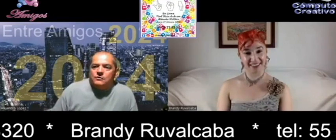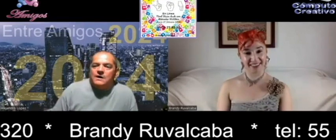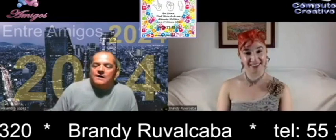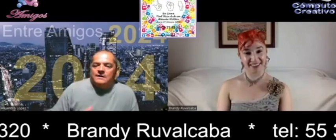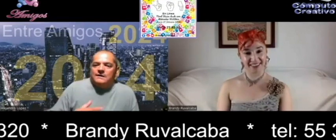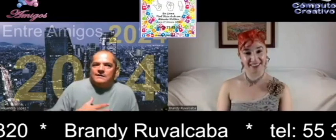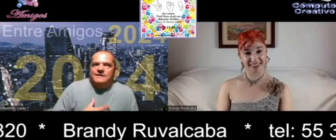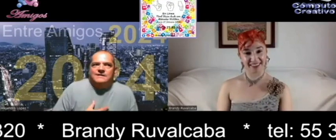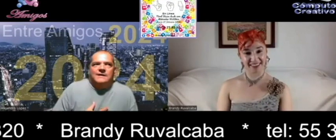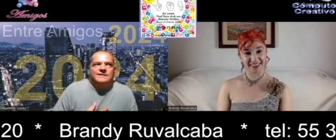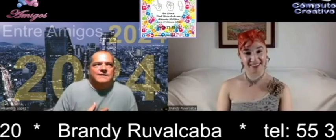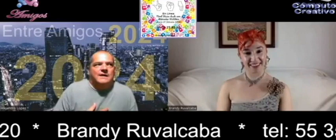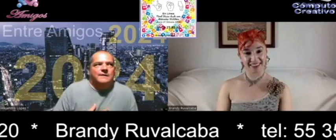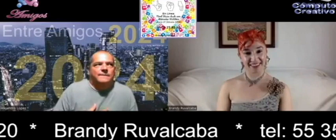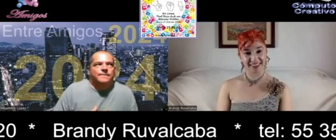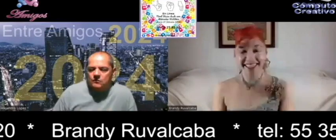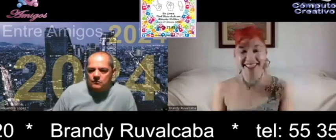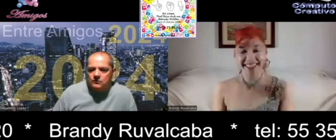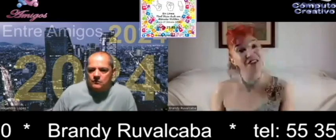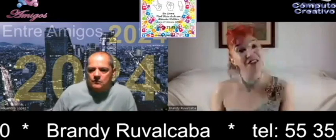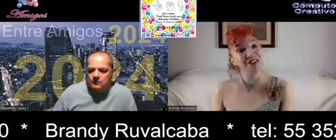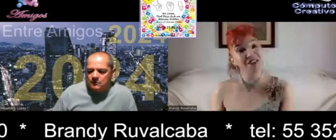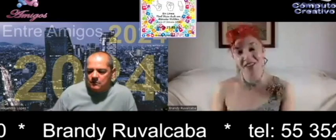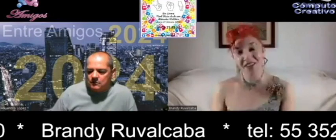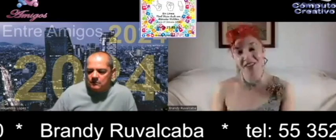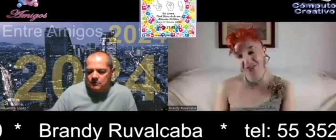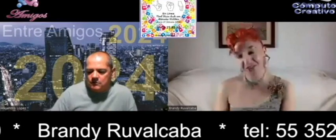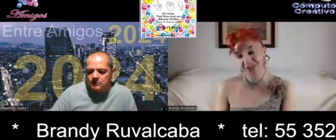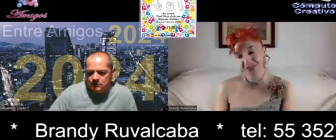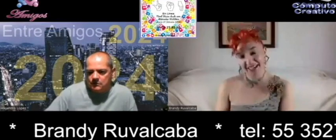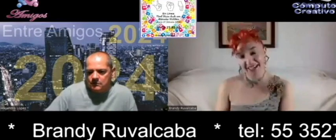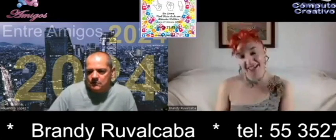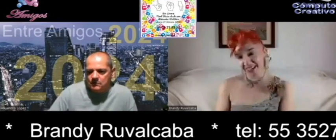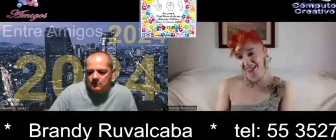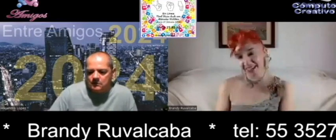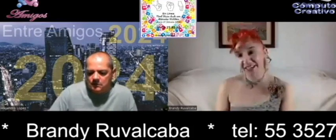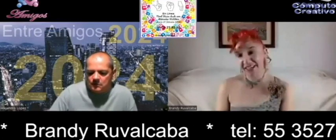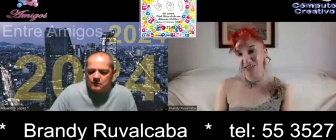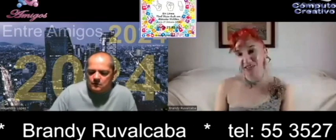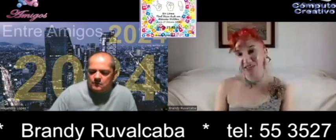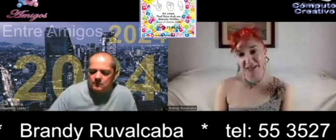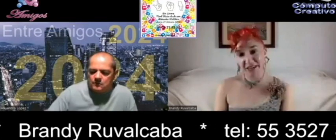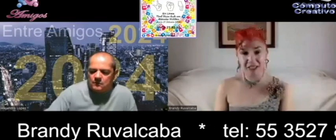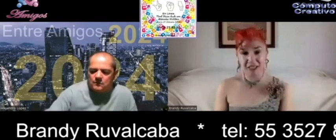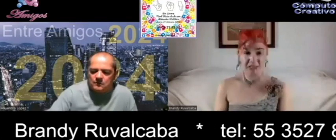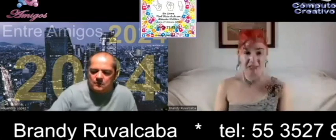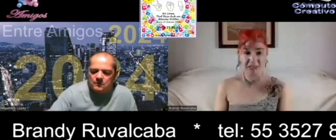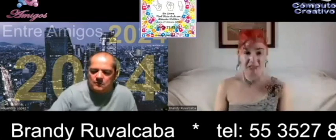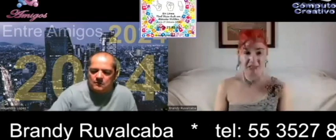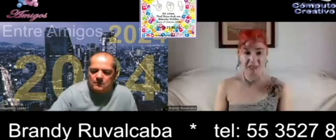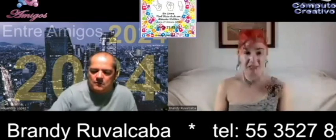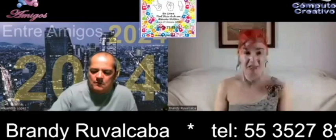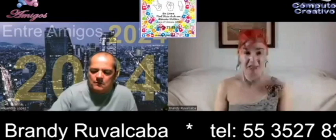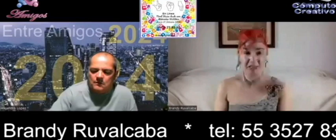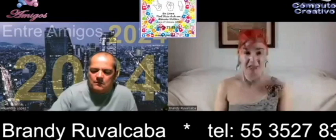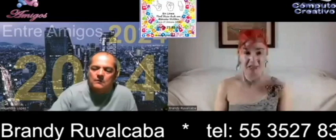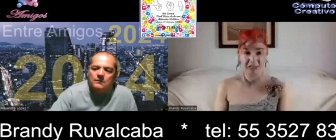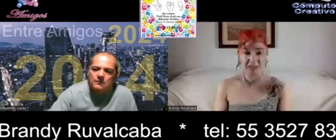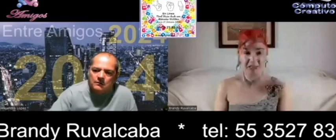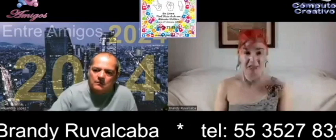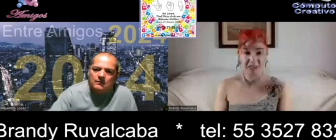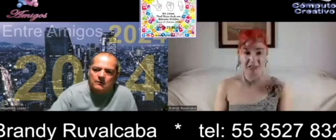Porque igual, desde Sí, hasta, sí, coincido con lo que estás diciendo, ¿no? Hay diferentes formas de hablar